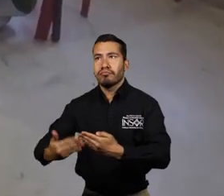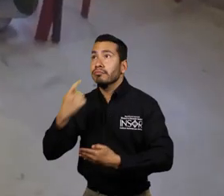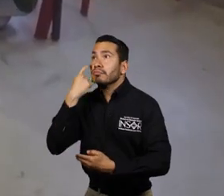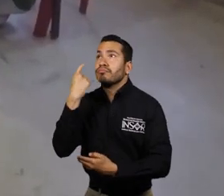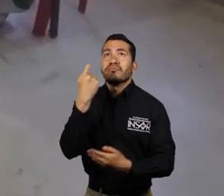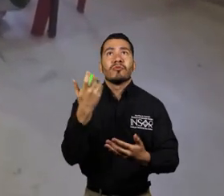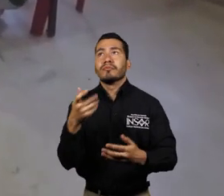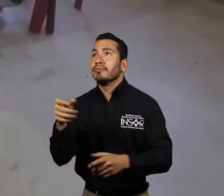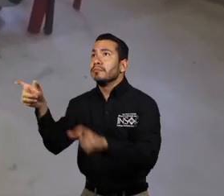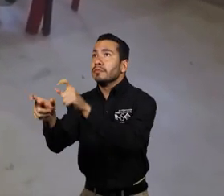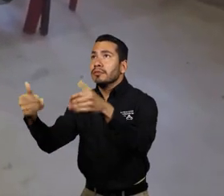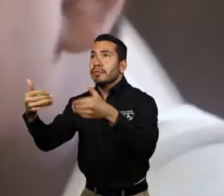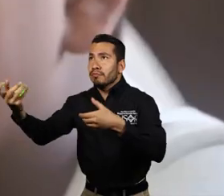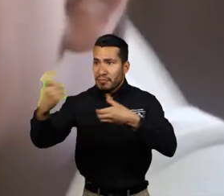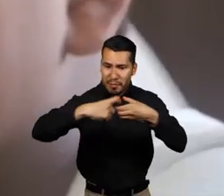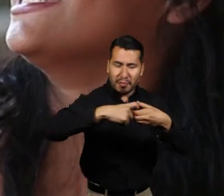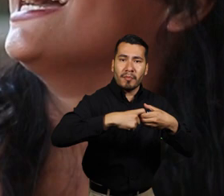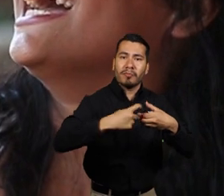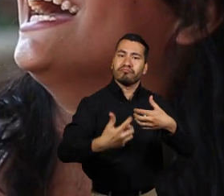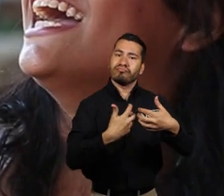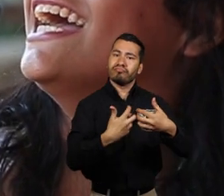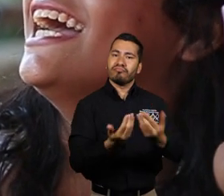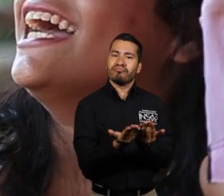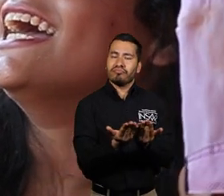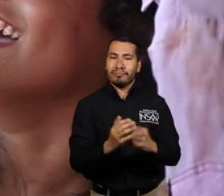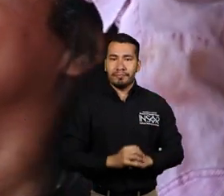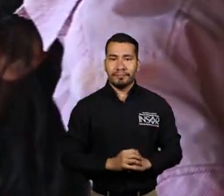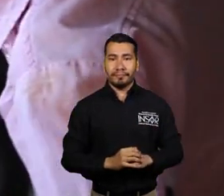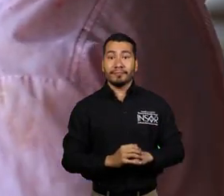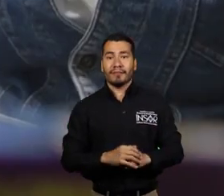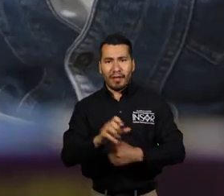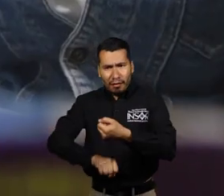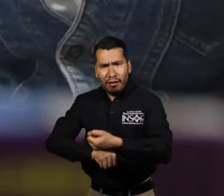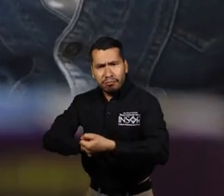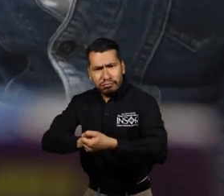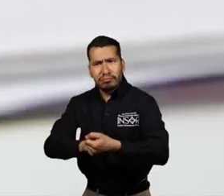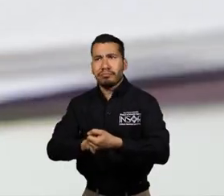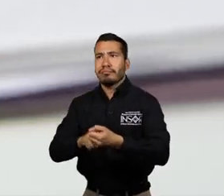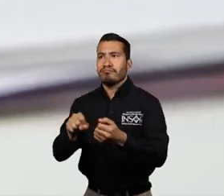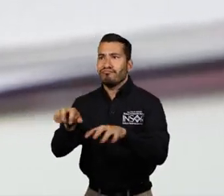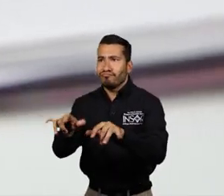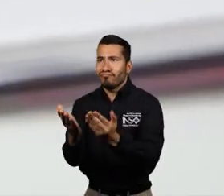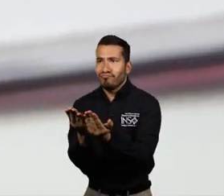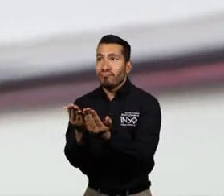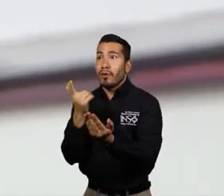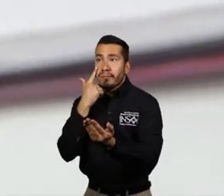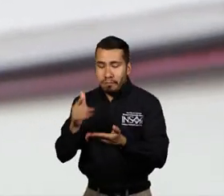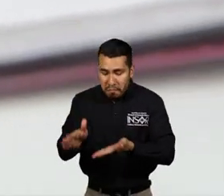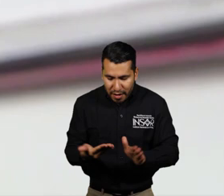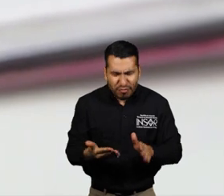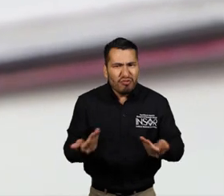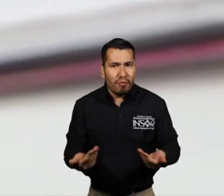gran reto el sector educativo está comprometido con desarrollo de procesos de búsqueda activa para garantizar el acceso de los niños al sistema